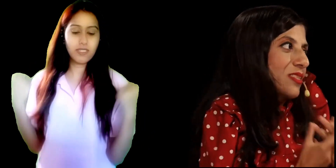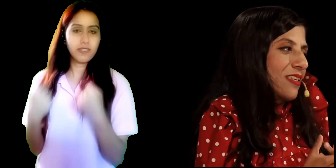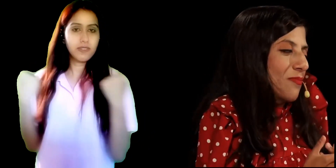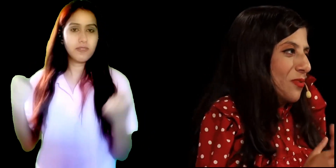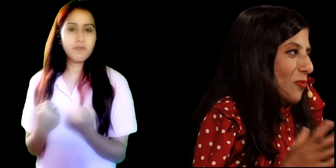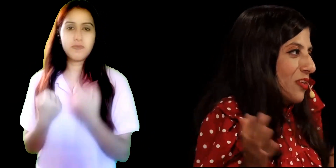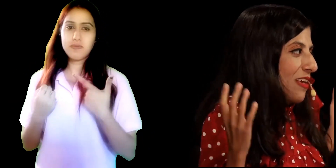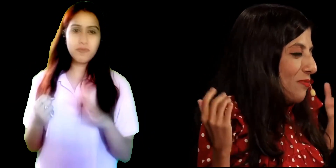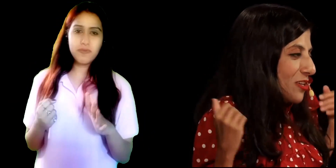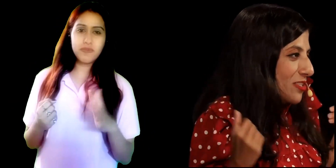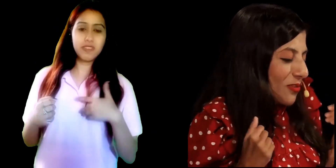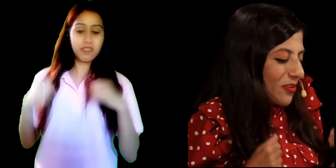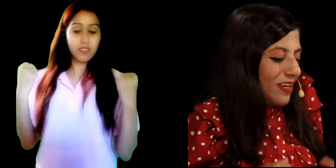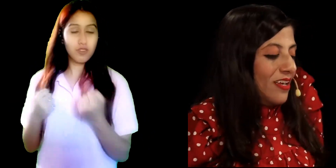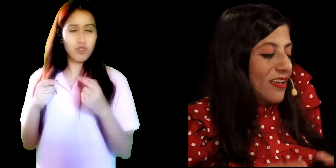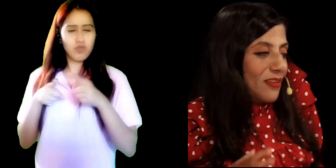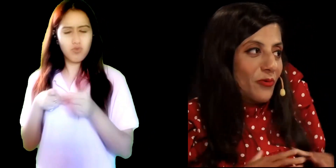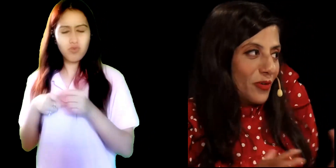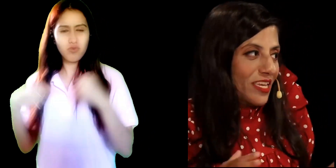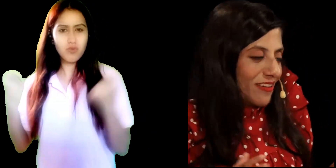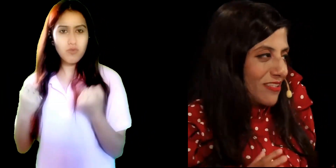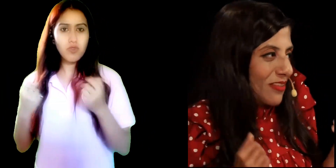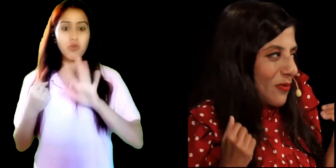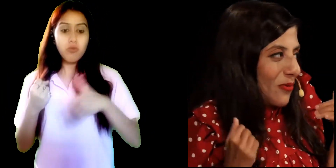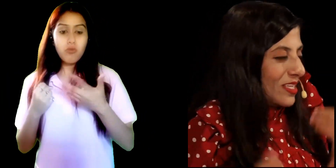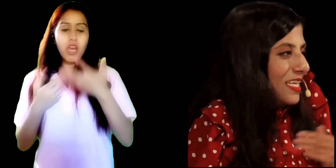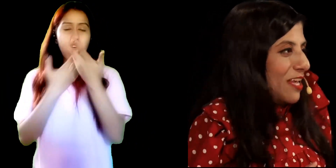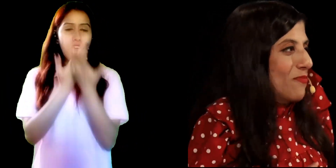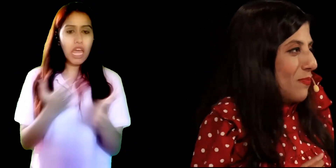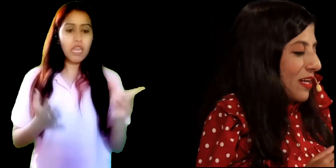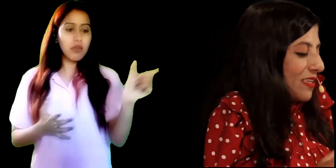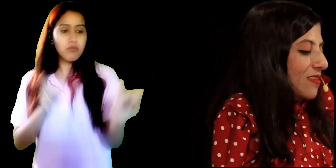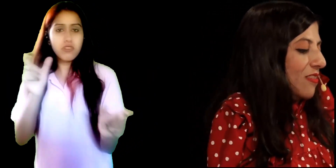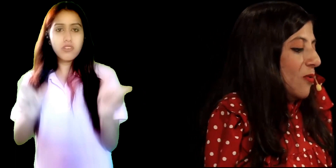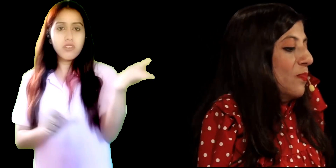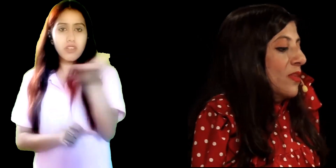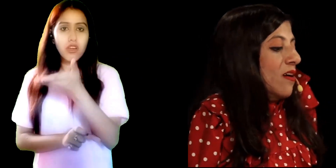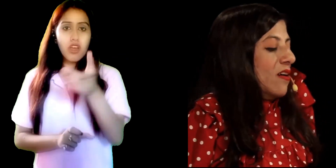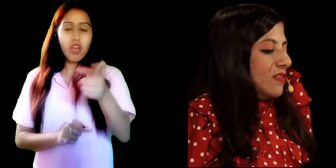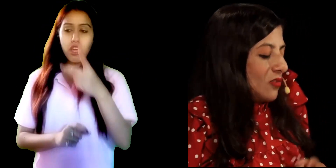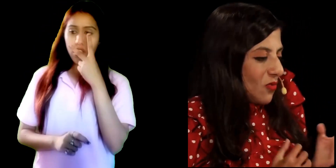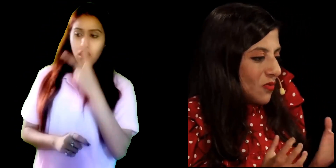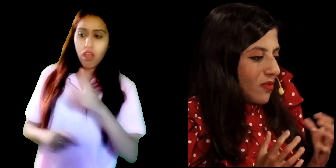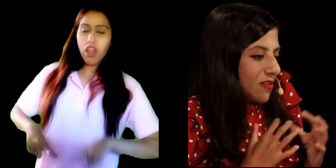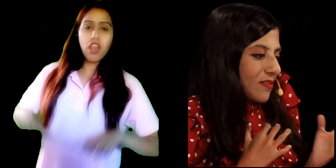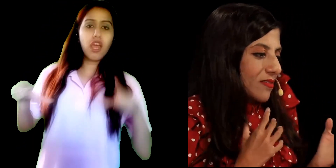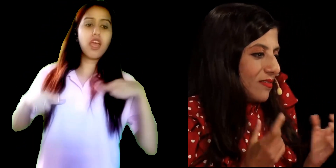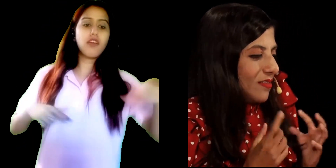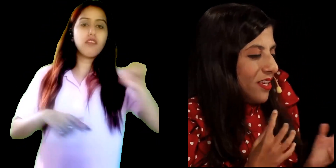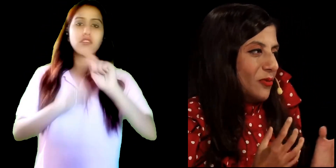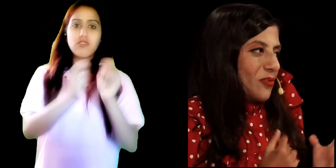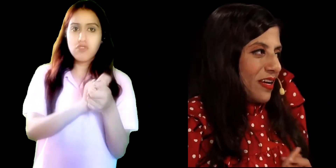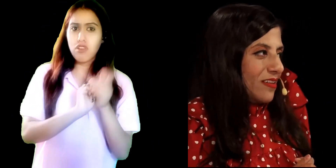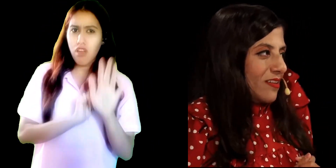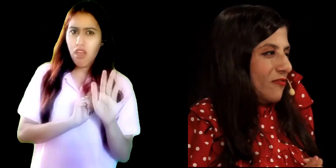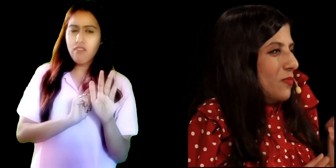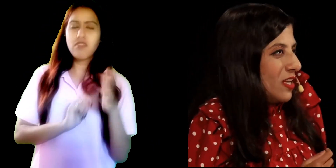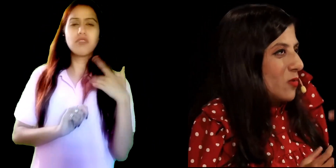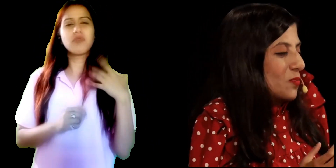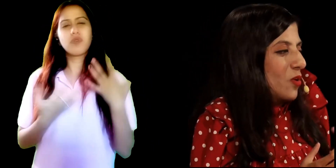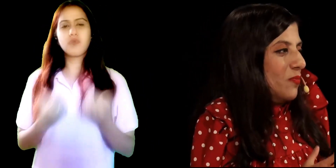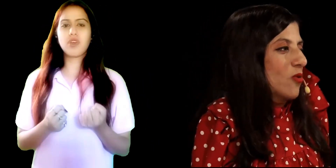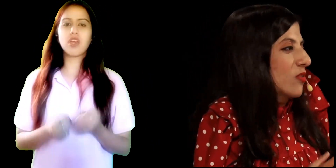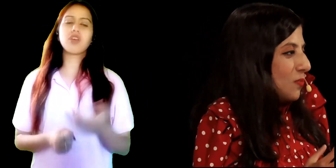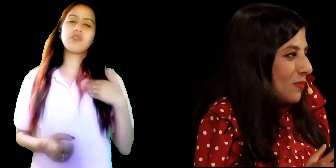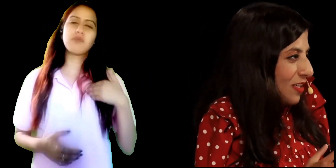इसलिए क्योंकि उससे आप लोगों की हेल्प कर सकते हो, राइट, लोगों को ठीक कर सकते हो, किसी की लाइफ में इम्पैक्ट दे सकते हो। तो ये दोनों आइडिया, फिर